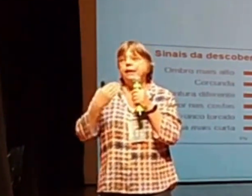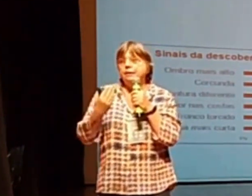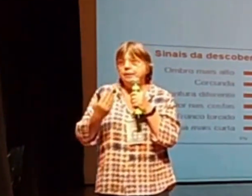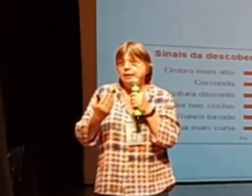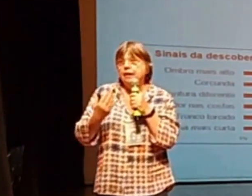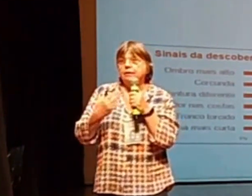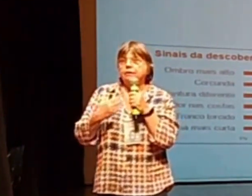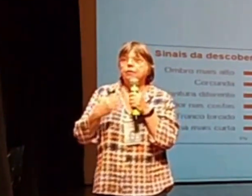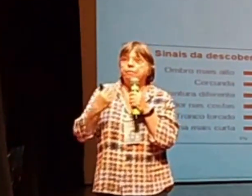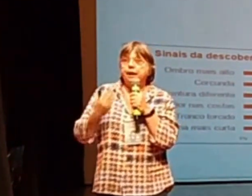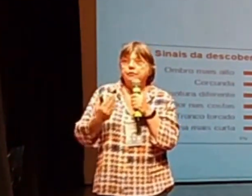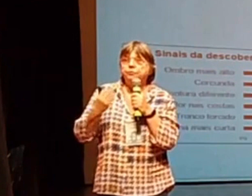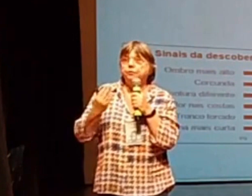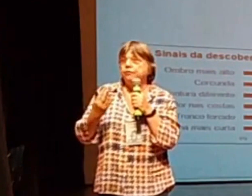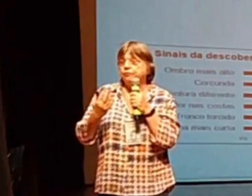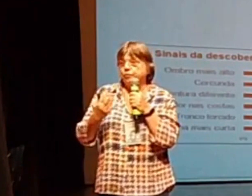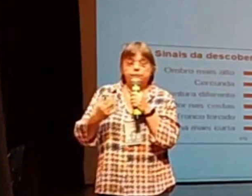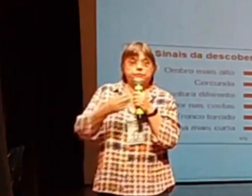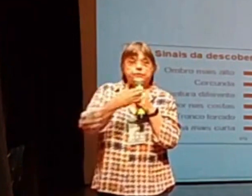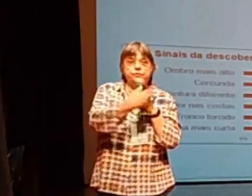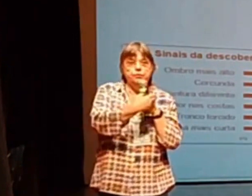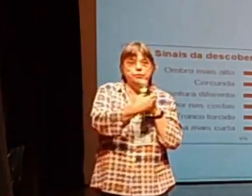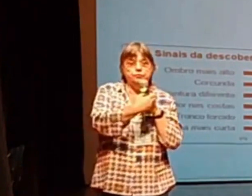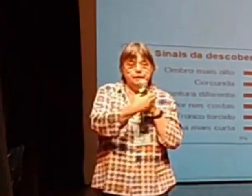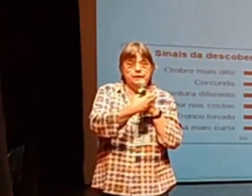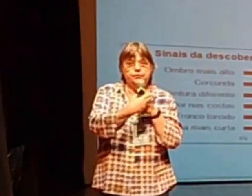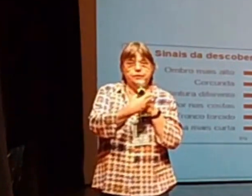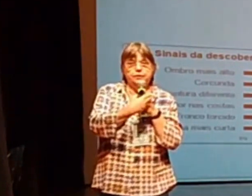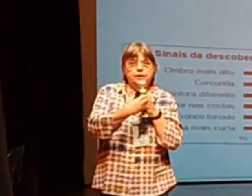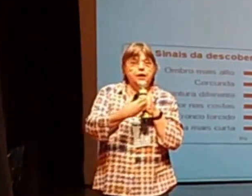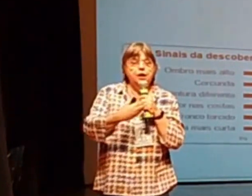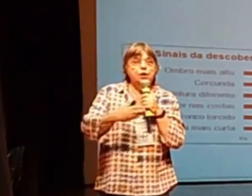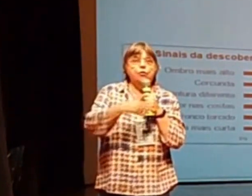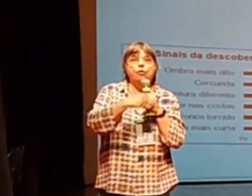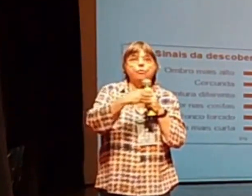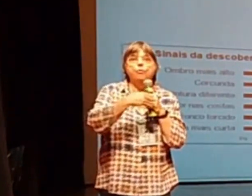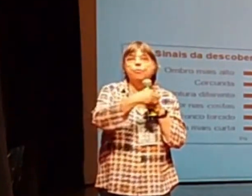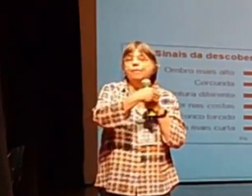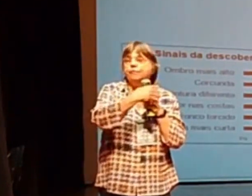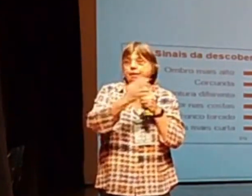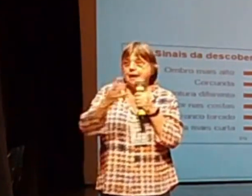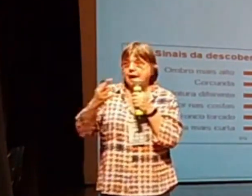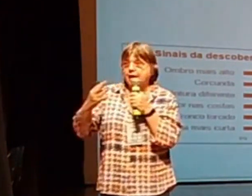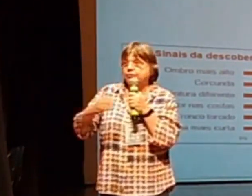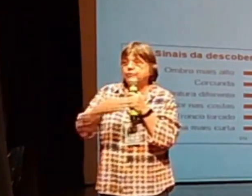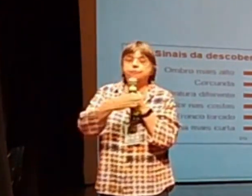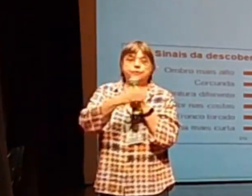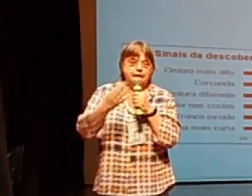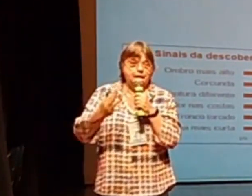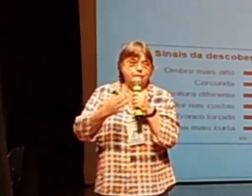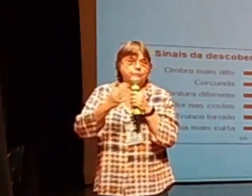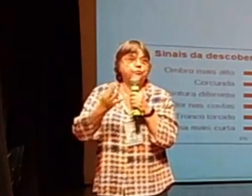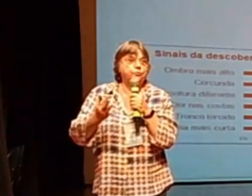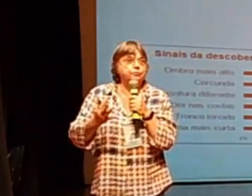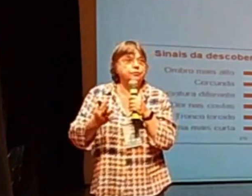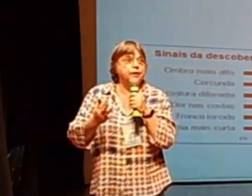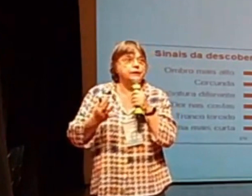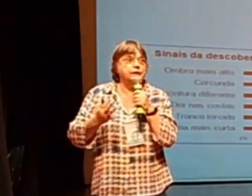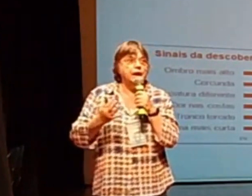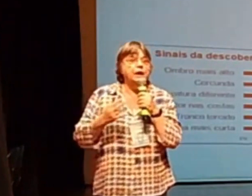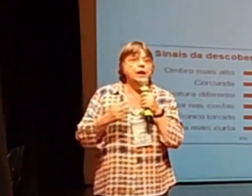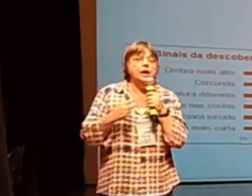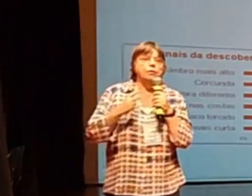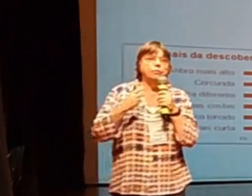é preliminar. Então, eu peço, por favor, que vocês não considerem isso aqui como uma verdade final e